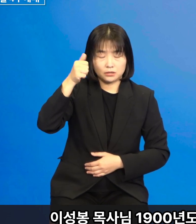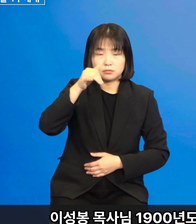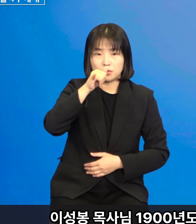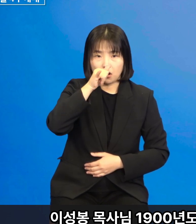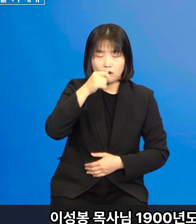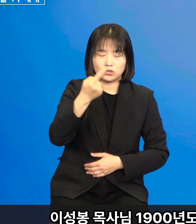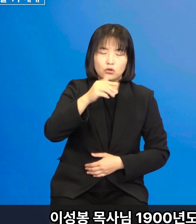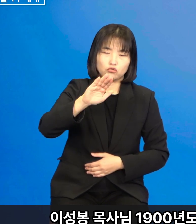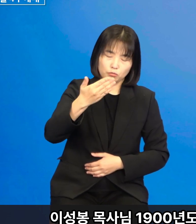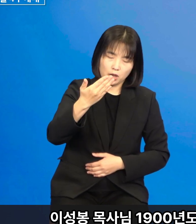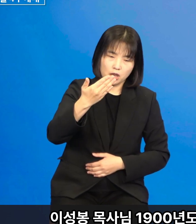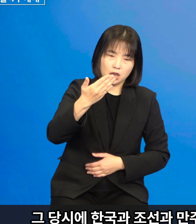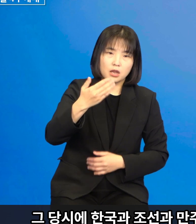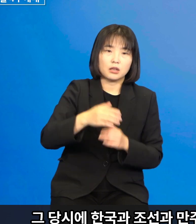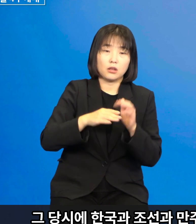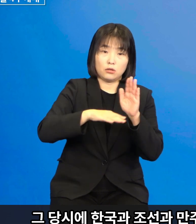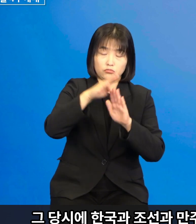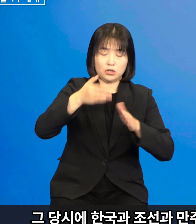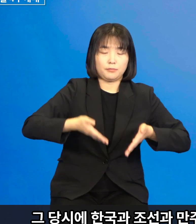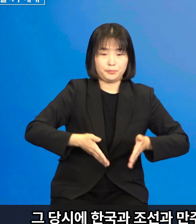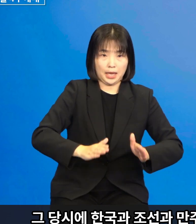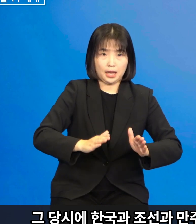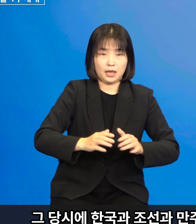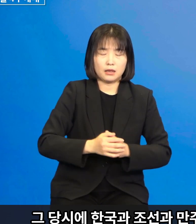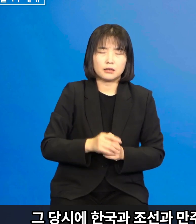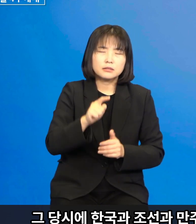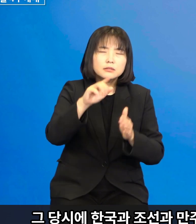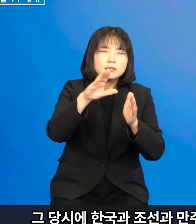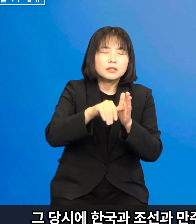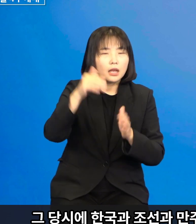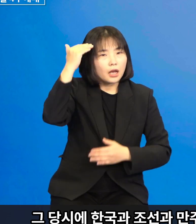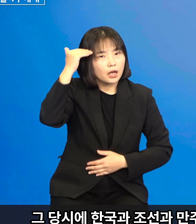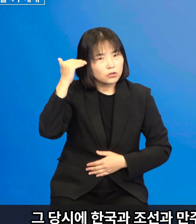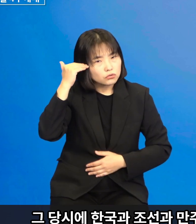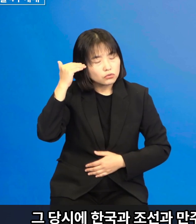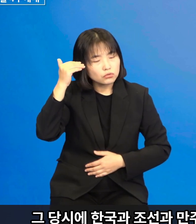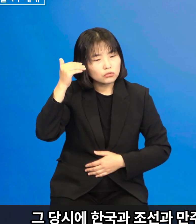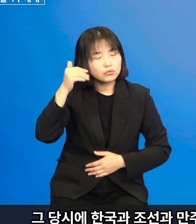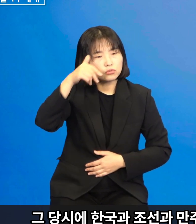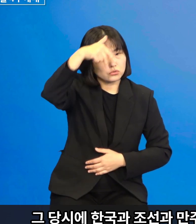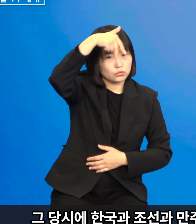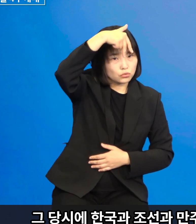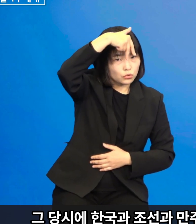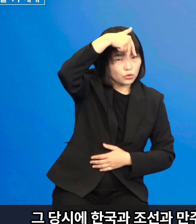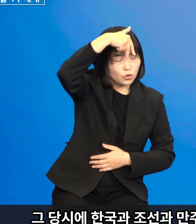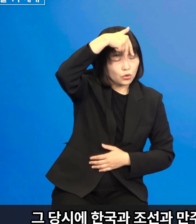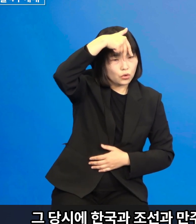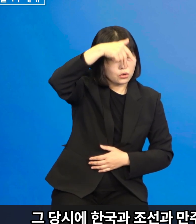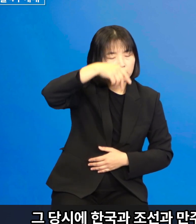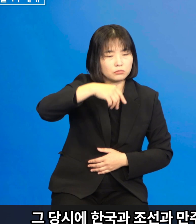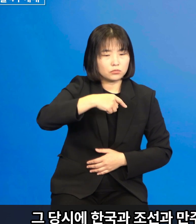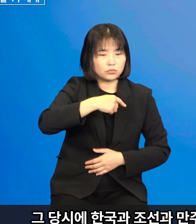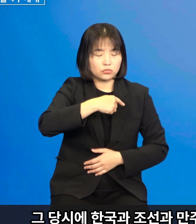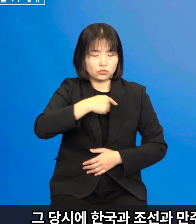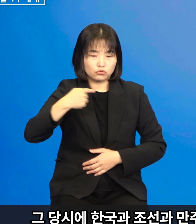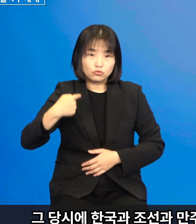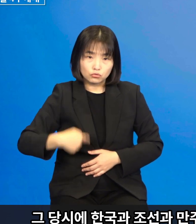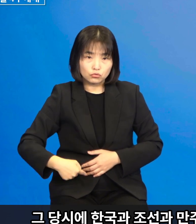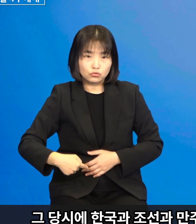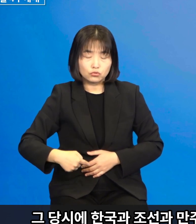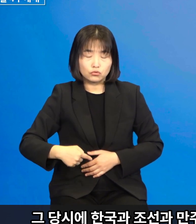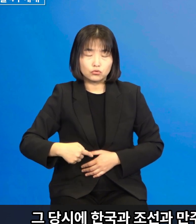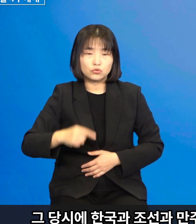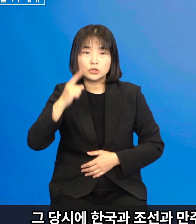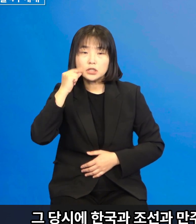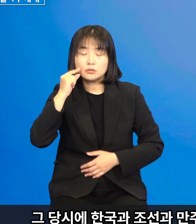평안남도에 출생하신 분인데 그 당시에 한국과 조선과 만도, 만주,